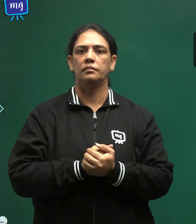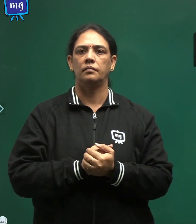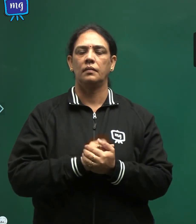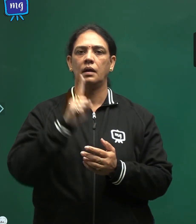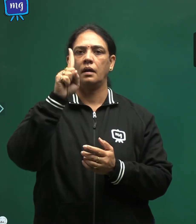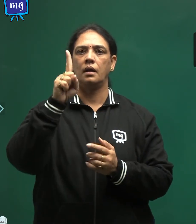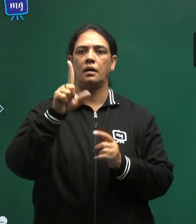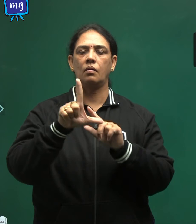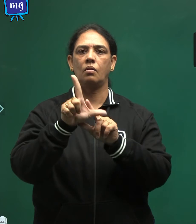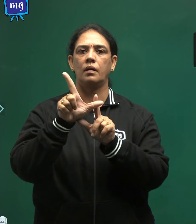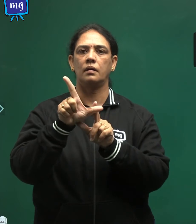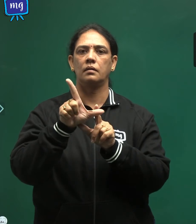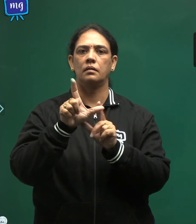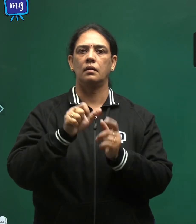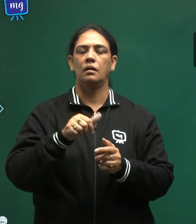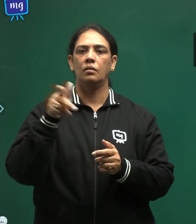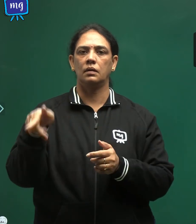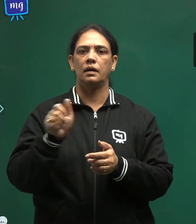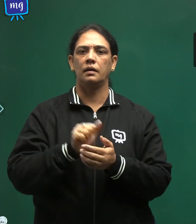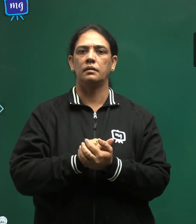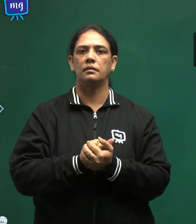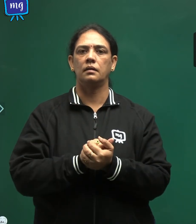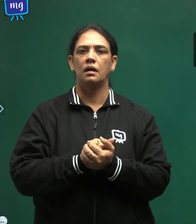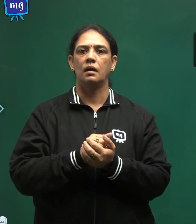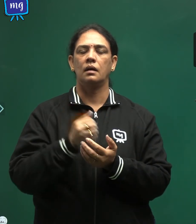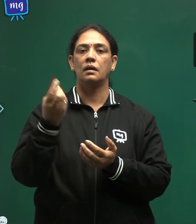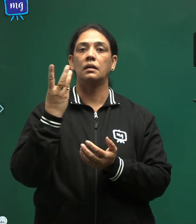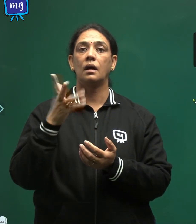एक कोण होता है। कितना?